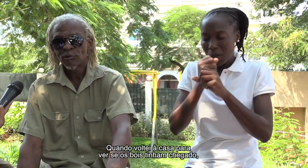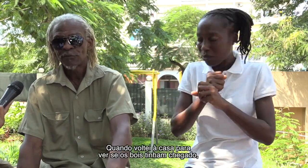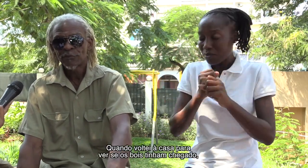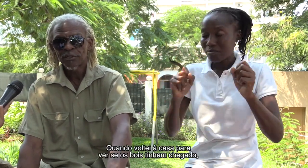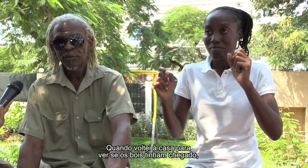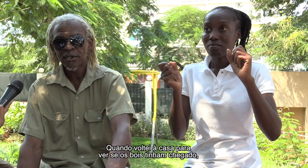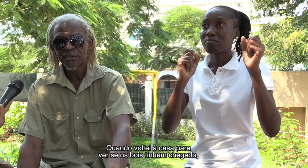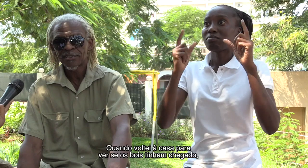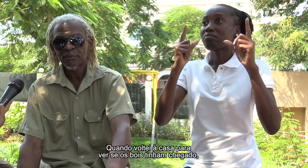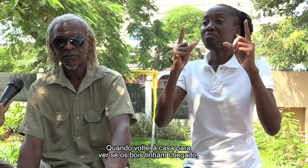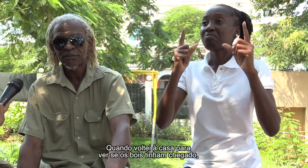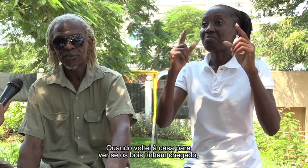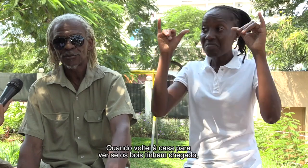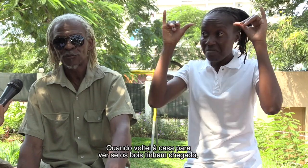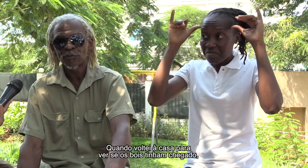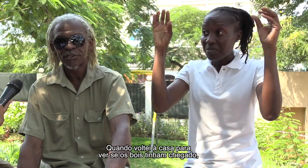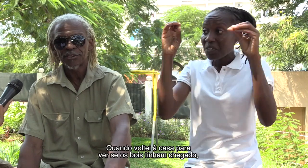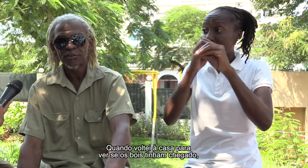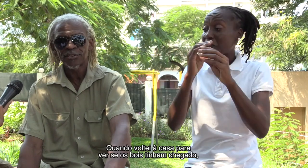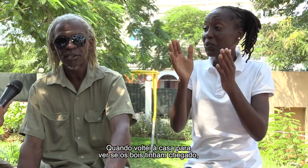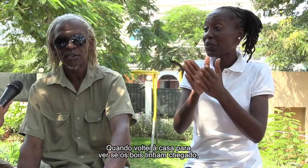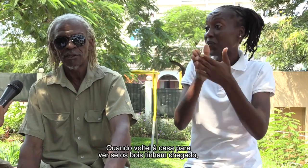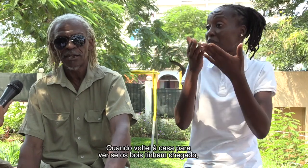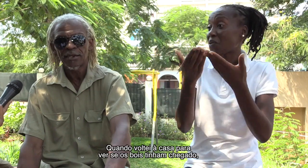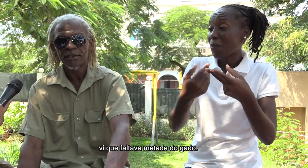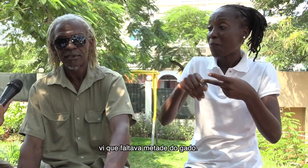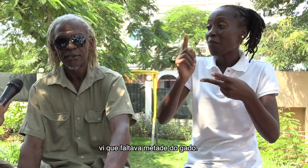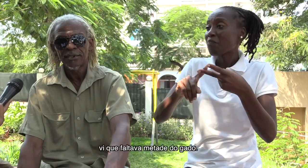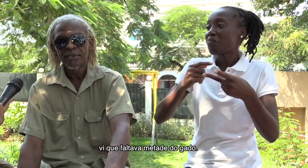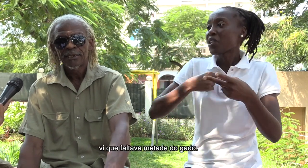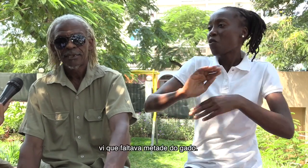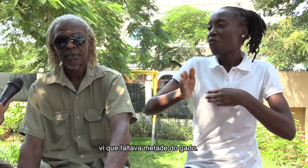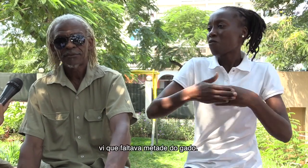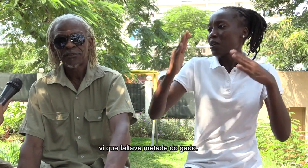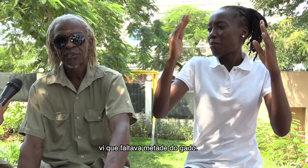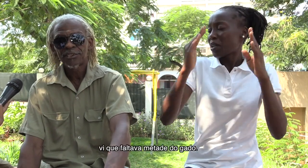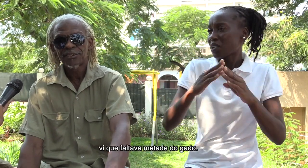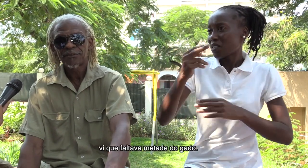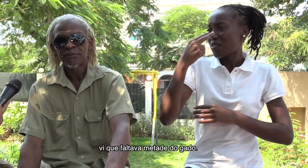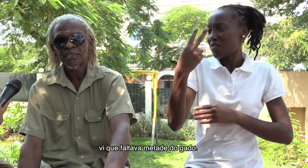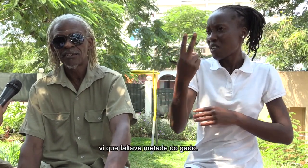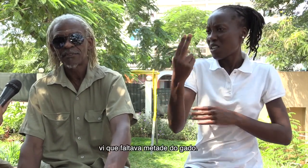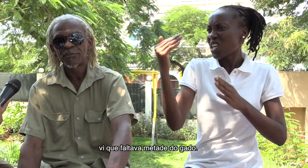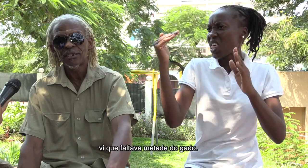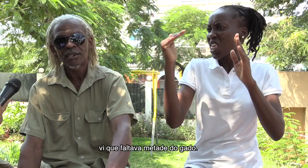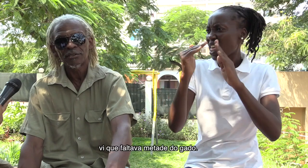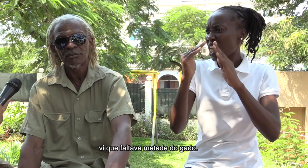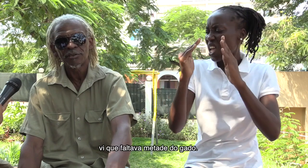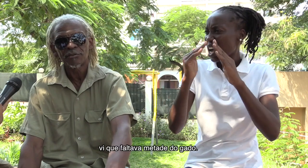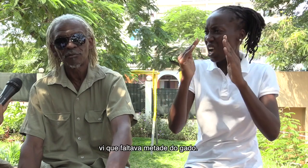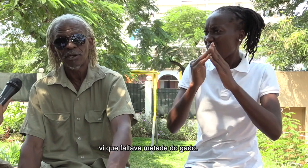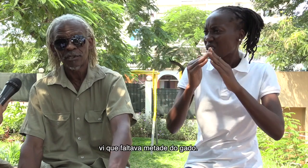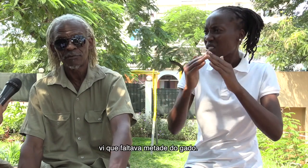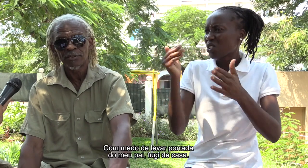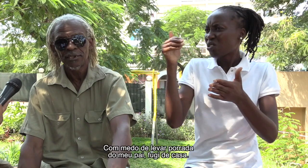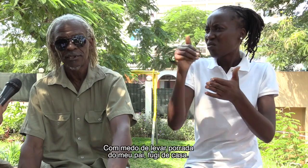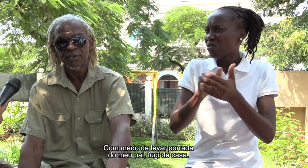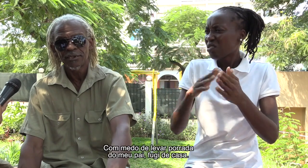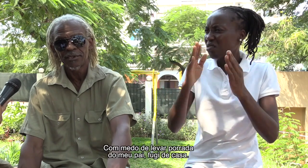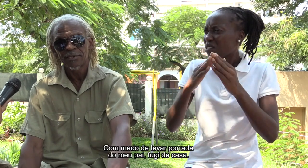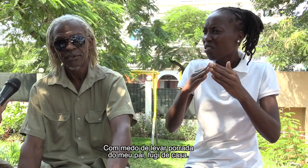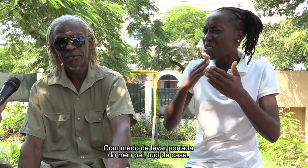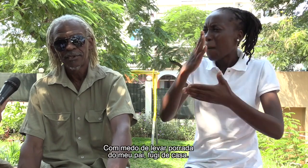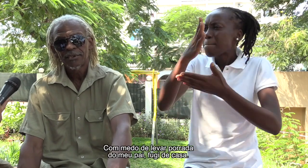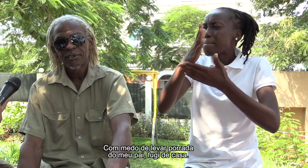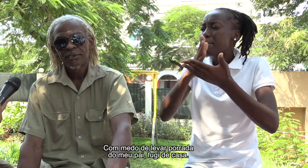então, quando voltei para casa para ver se os bois tinham chegado lá, eu vi que faltava metade do gado, né?